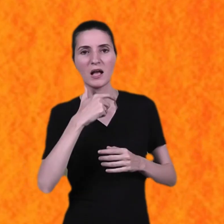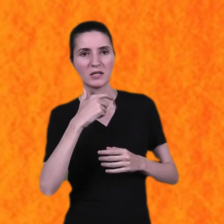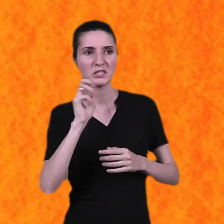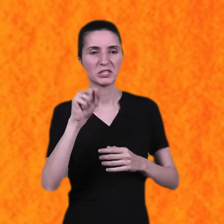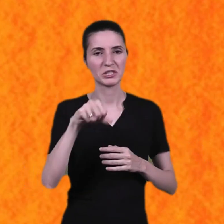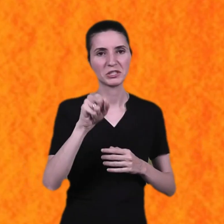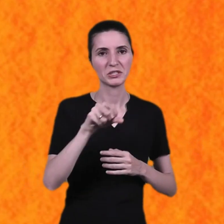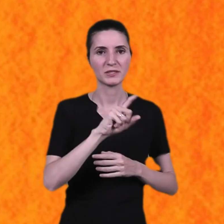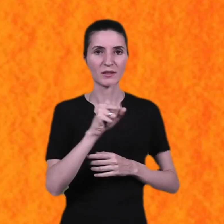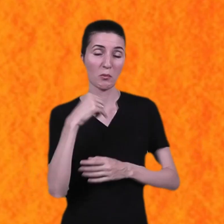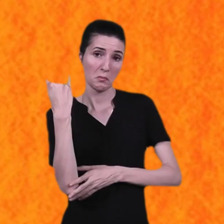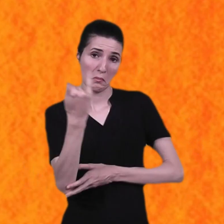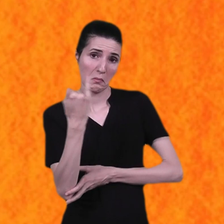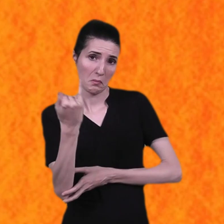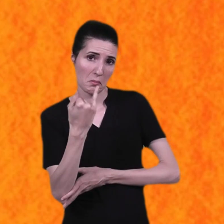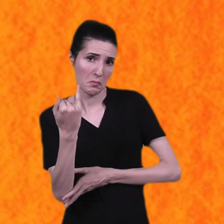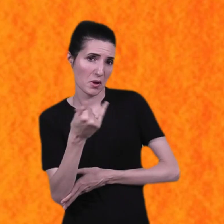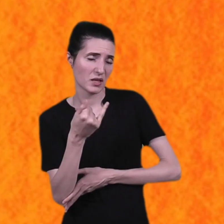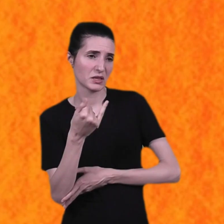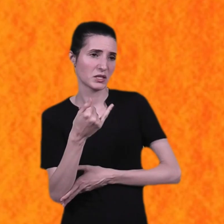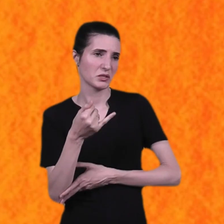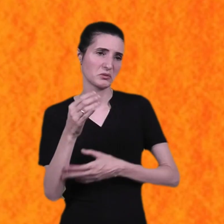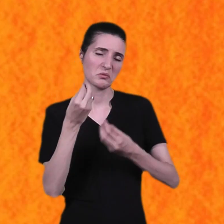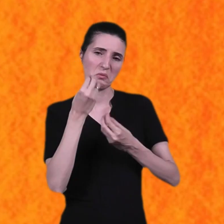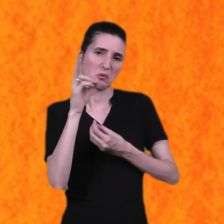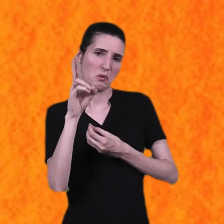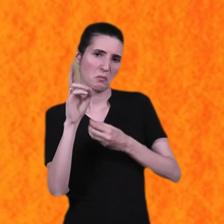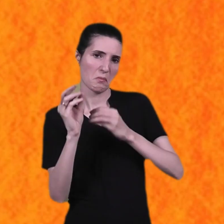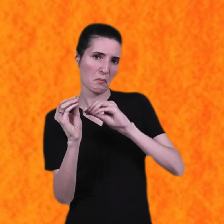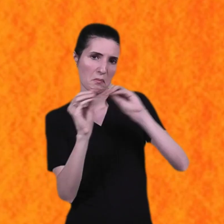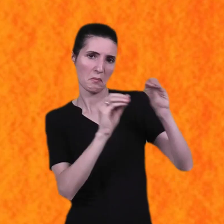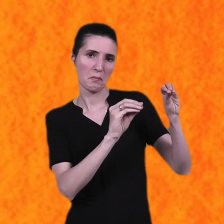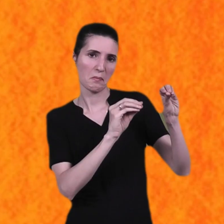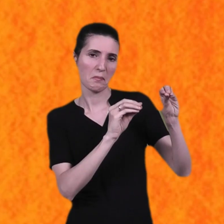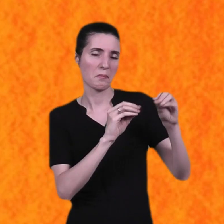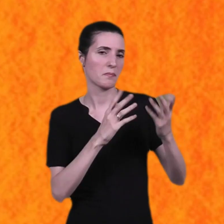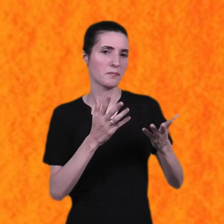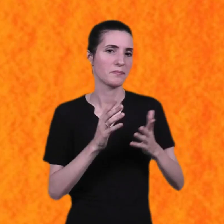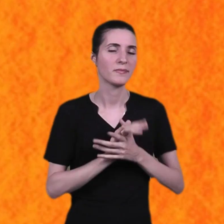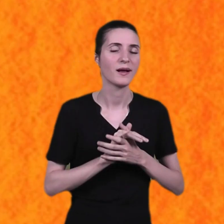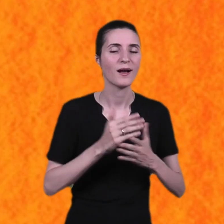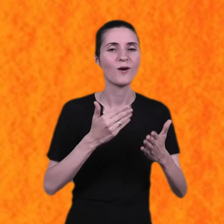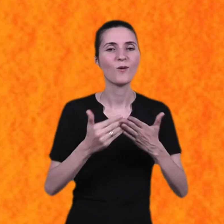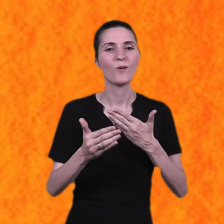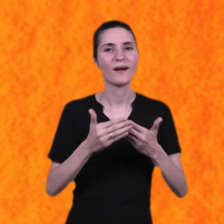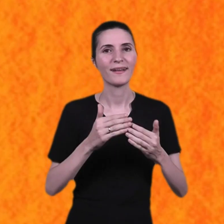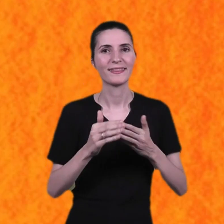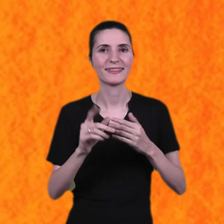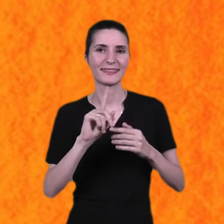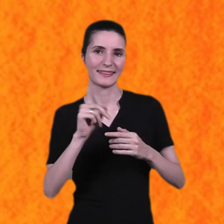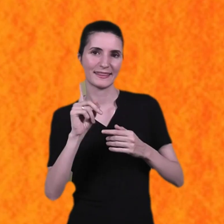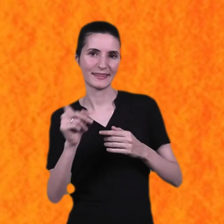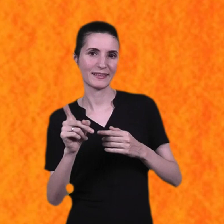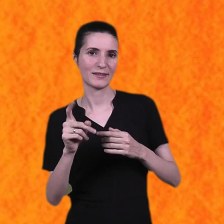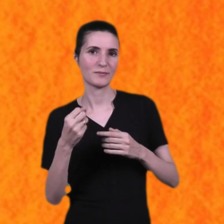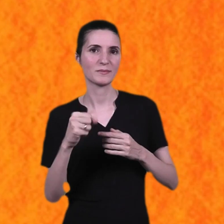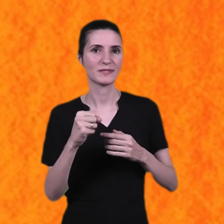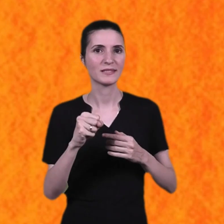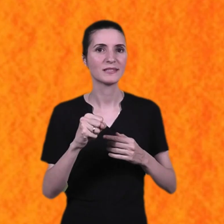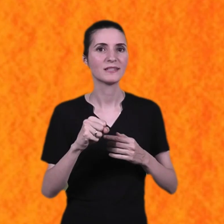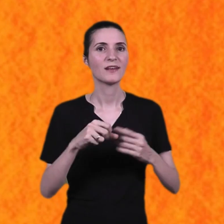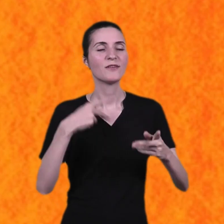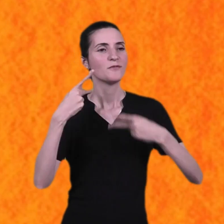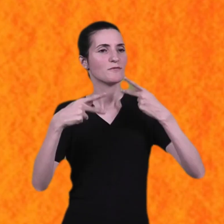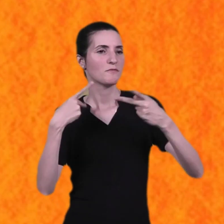ou não, importante ou não, né? Que não seja muito condicionado, né? Que